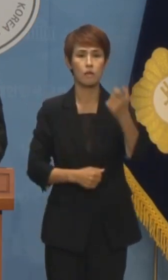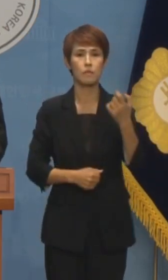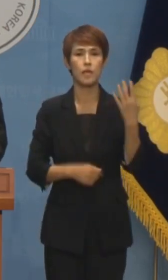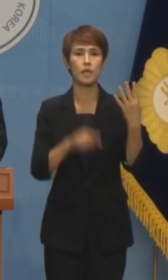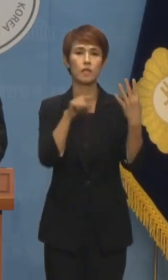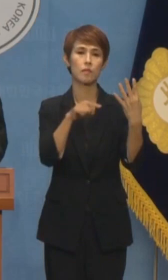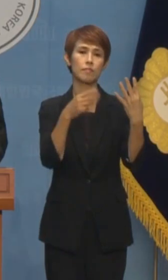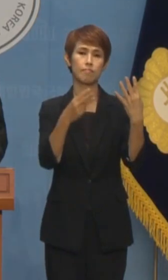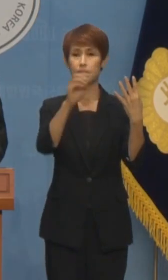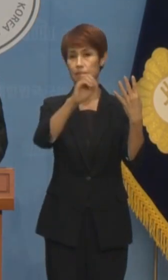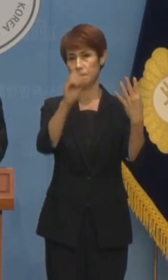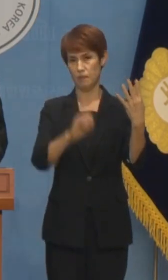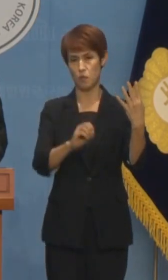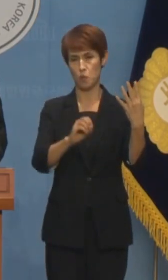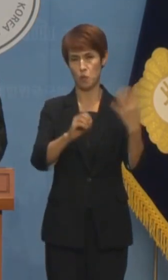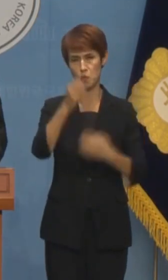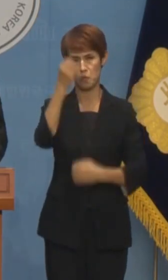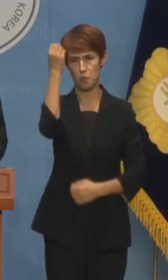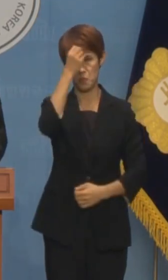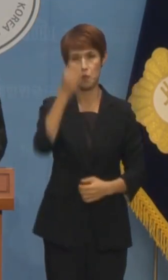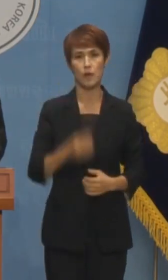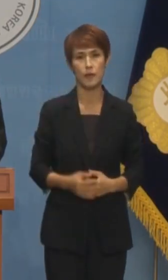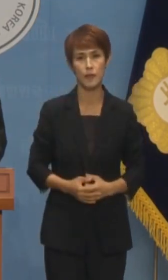64.3%에 육박하였습니다.